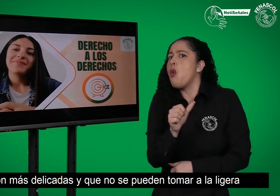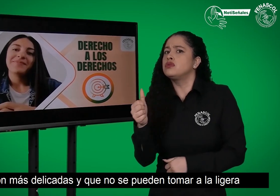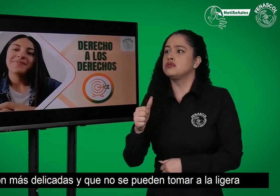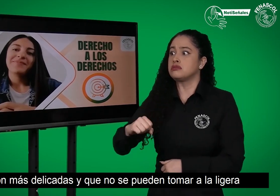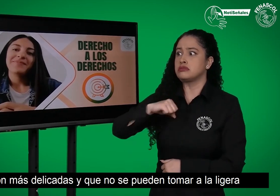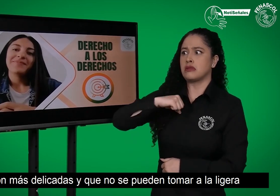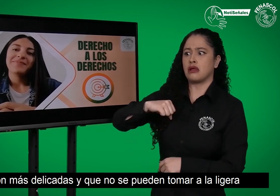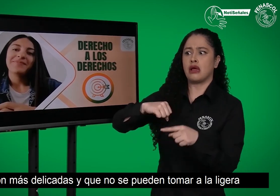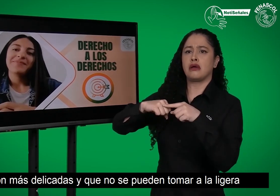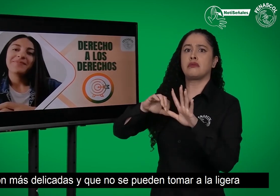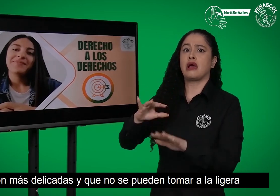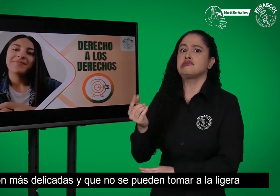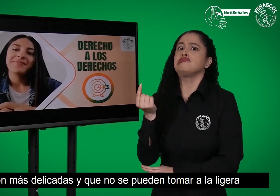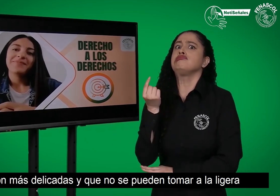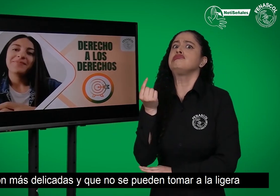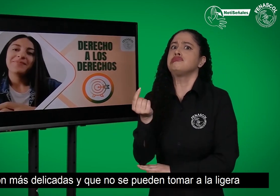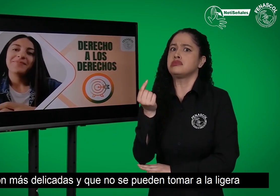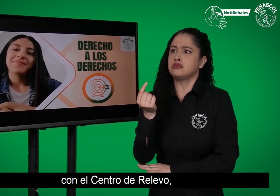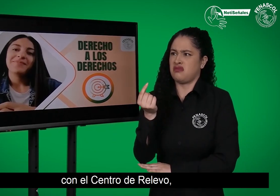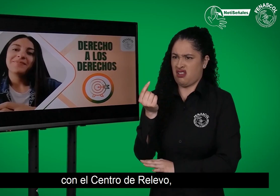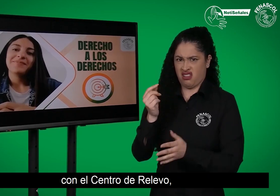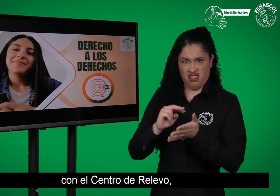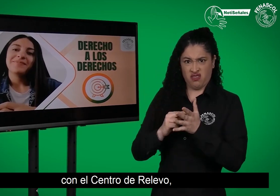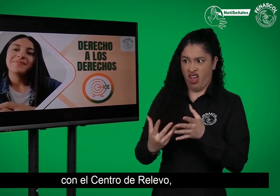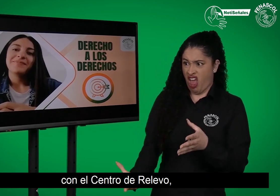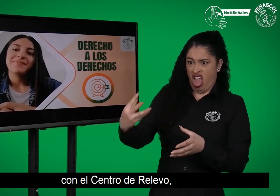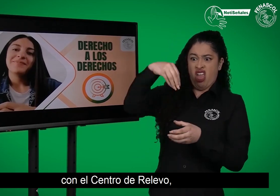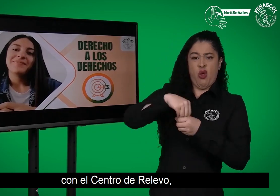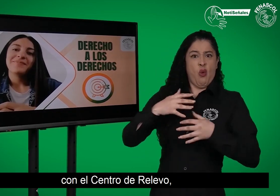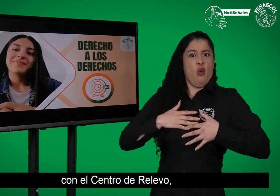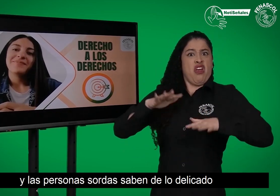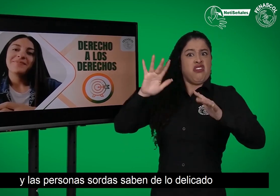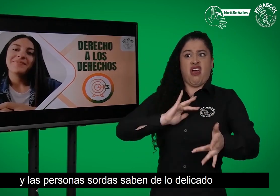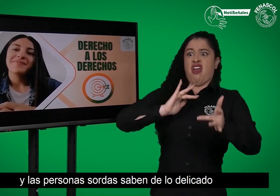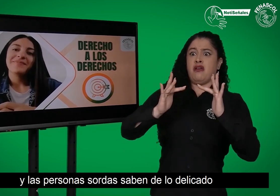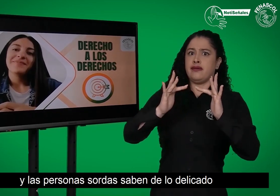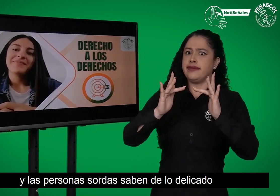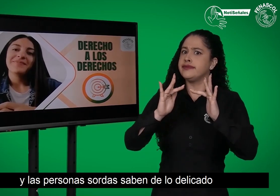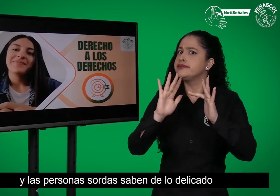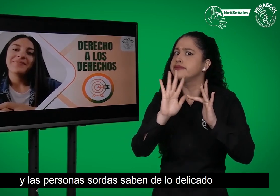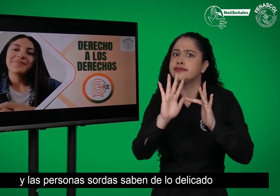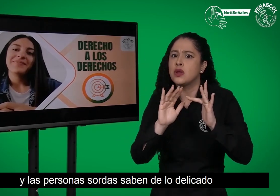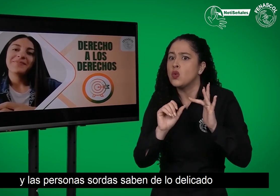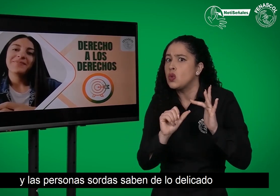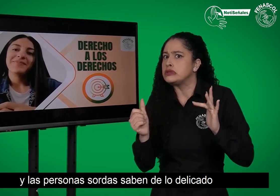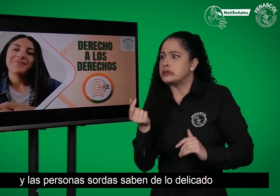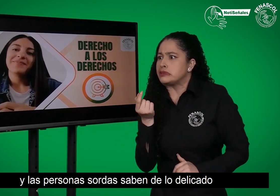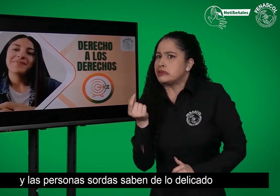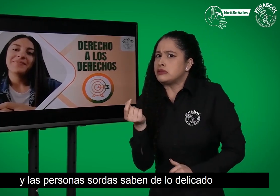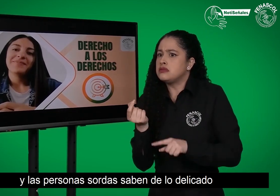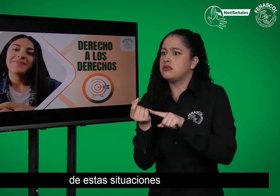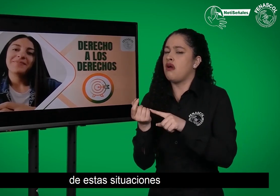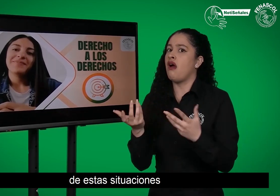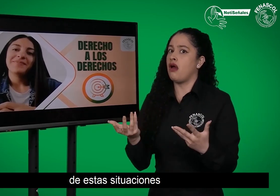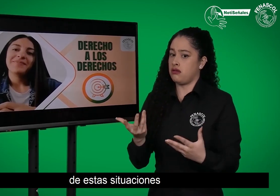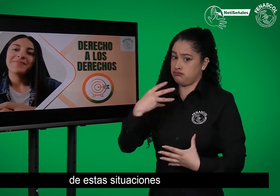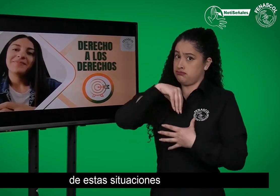que no se pueden tomar a la ligera con el Centro de Relevo. Y las personas sordas saben de lo delicado de estas